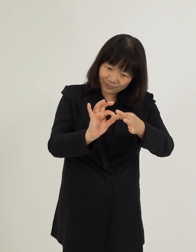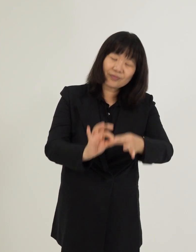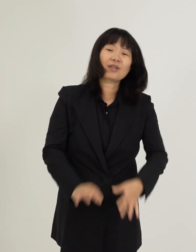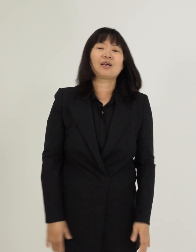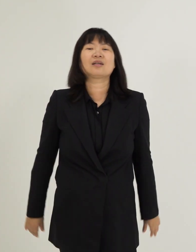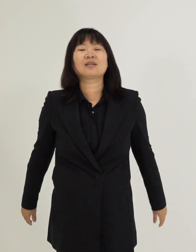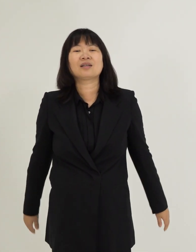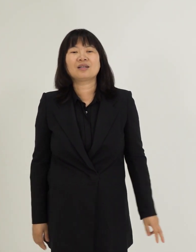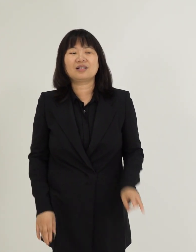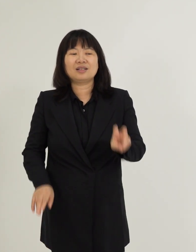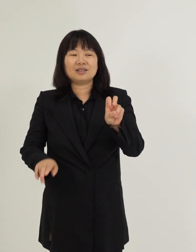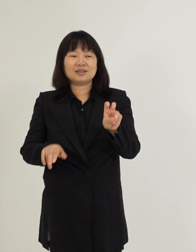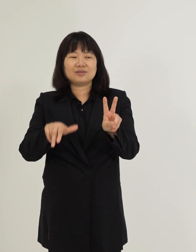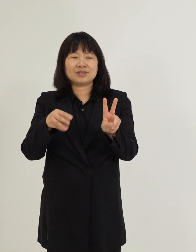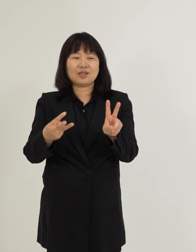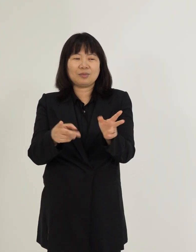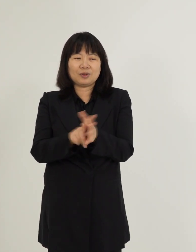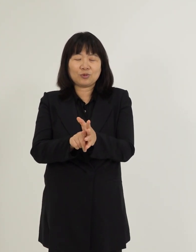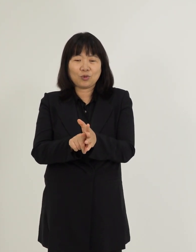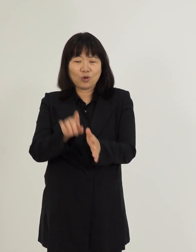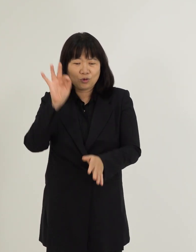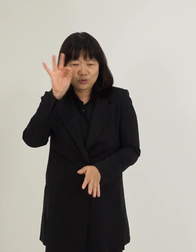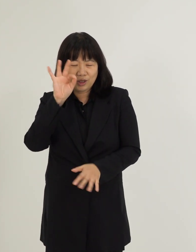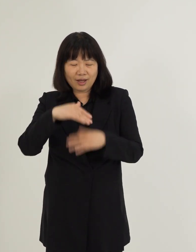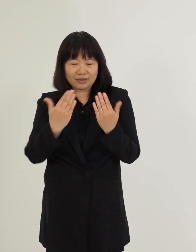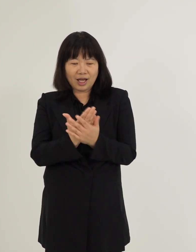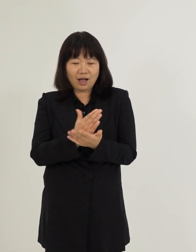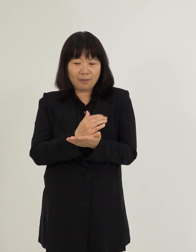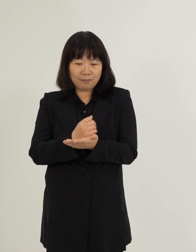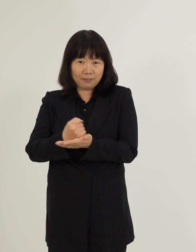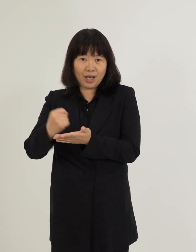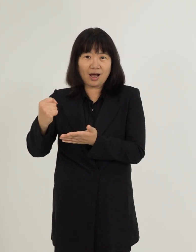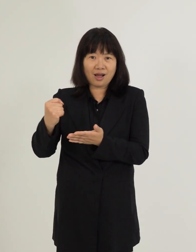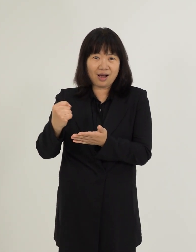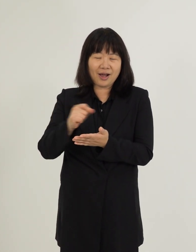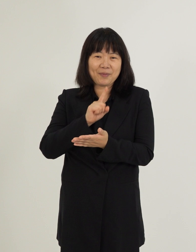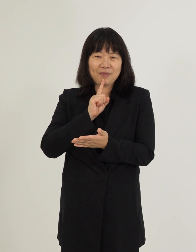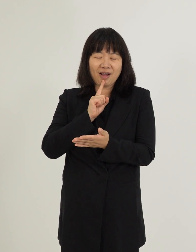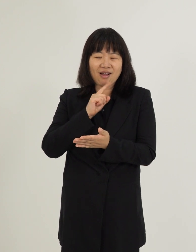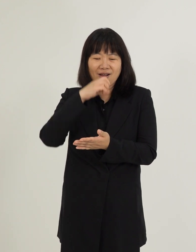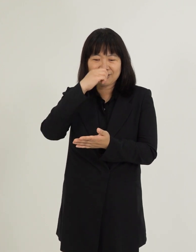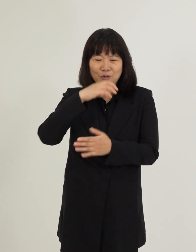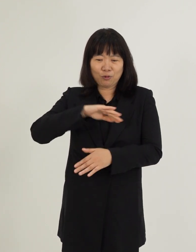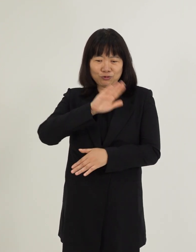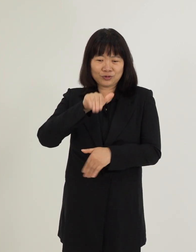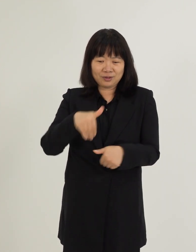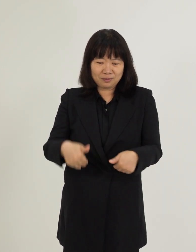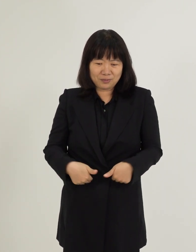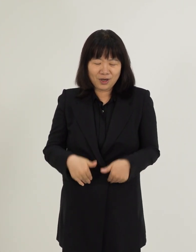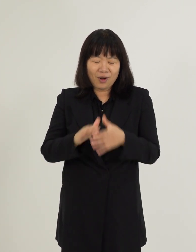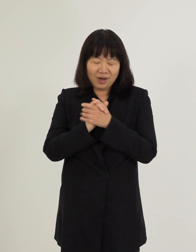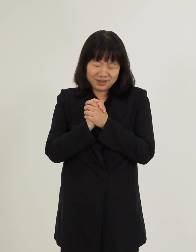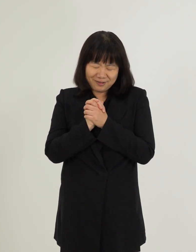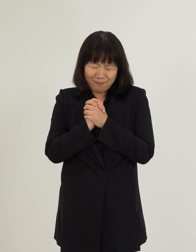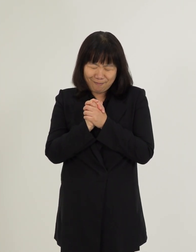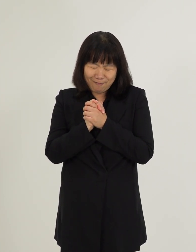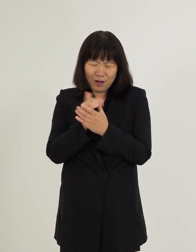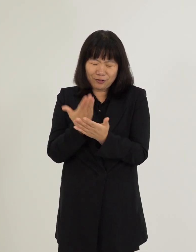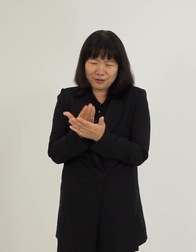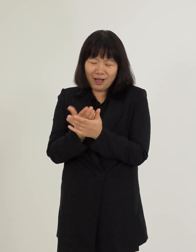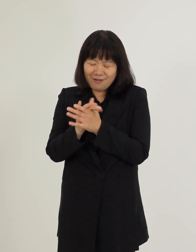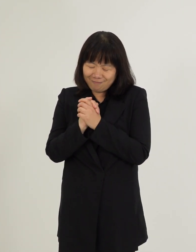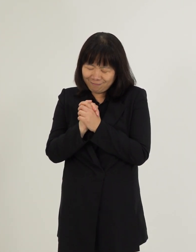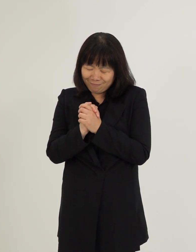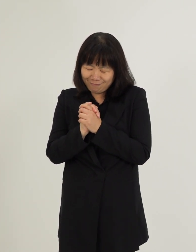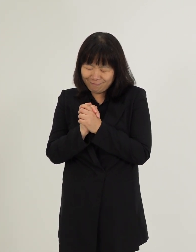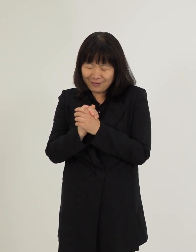여기 22절에 믿고 구하는 것은 다 받으리라는 말이 그냥 우리가 필요한 것을 기도만 하면 그저